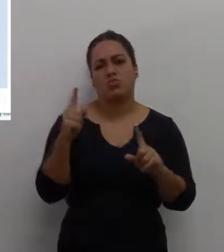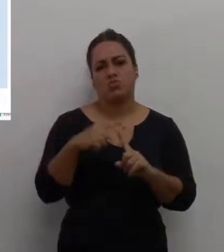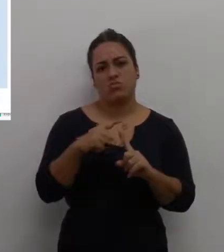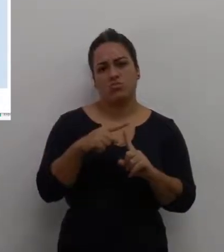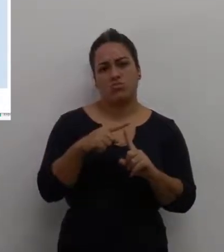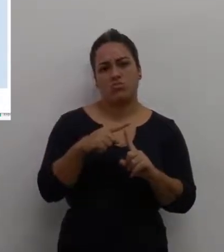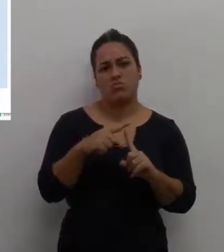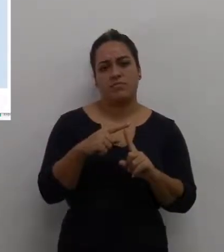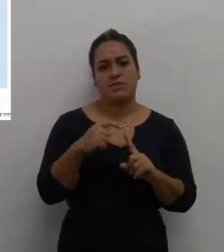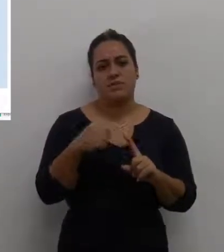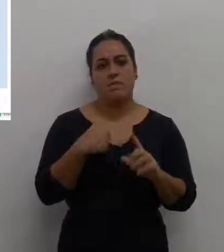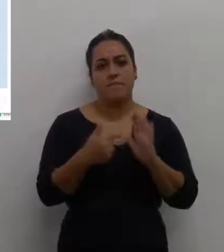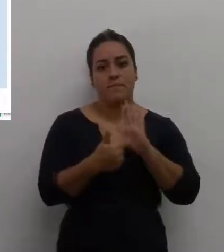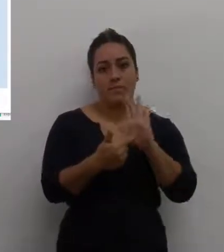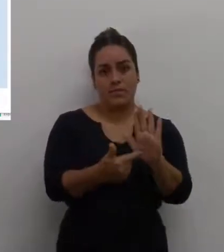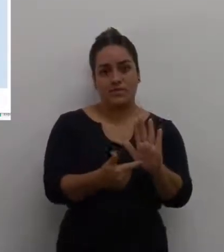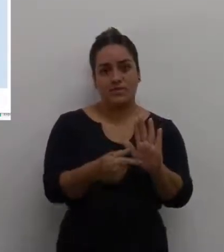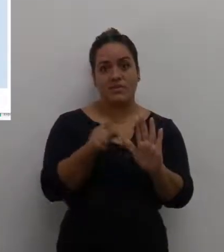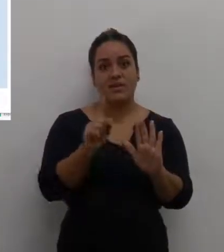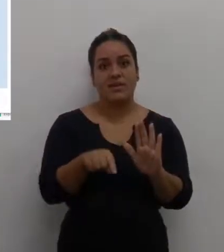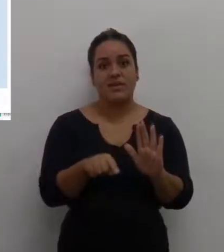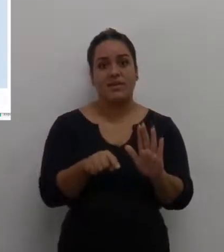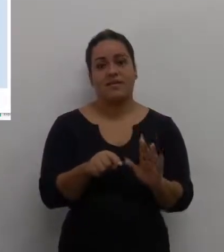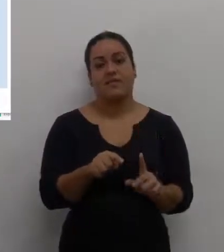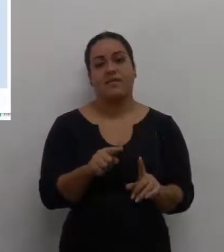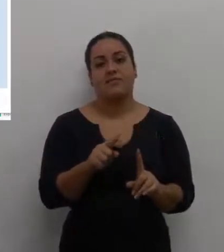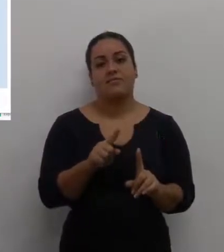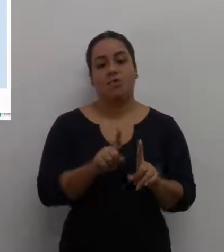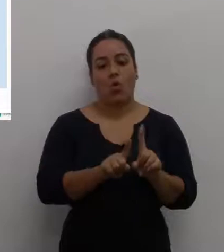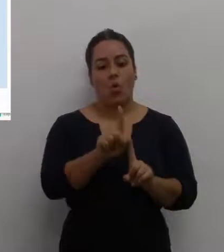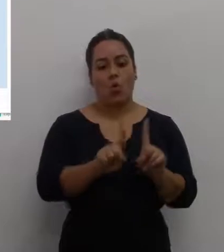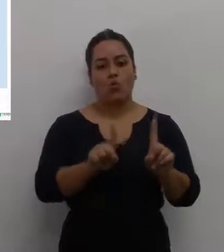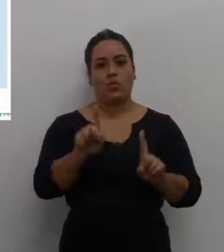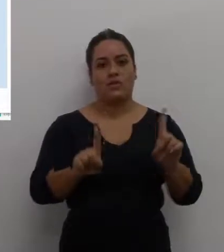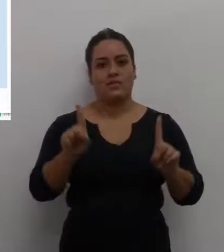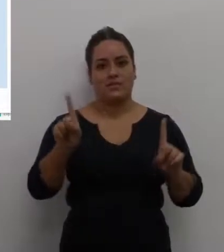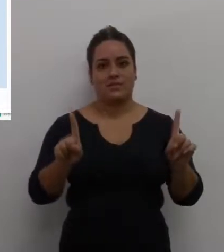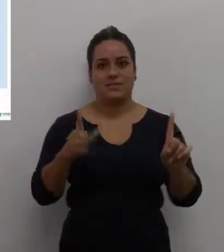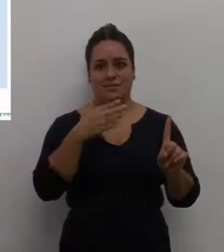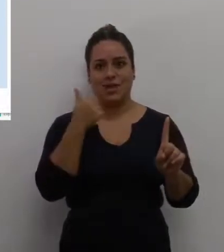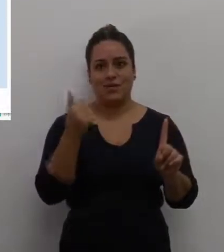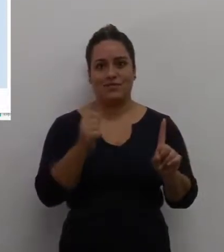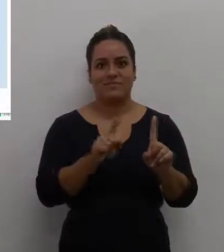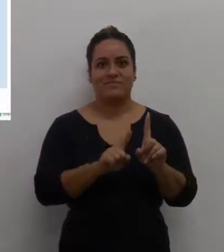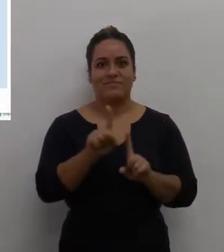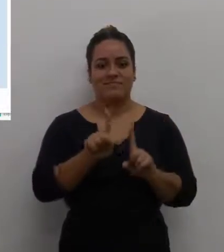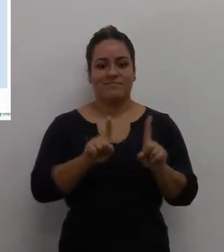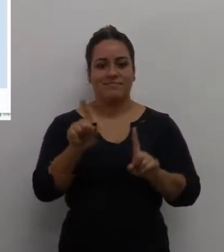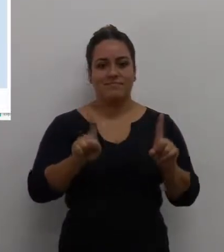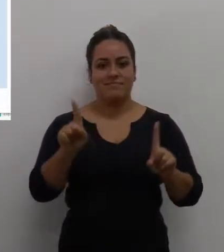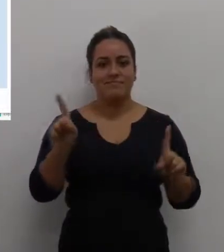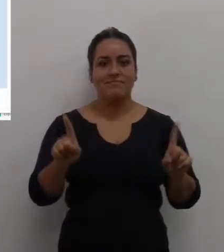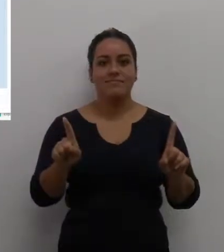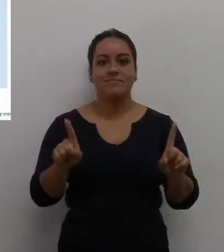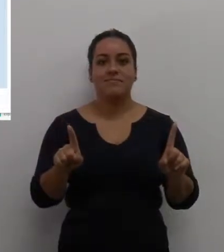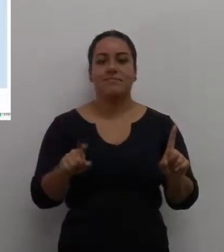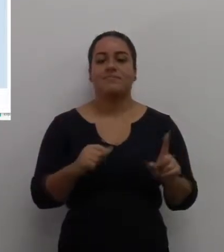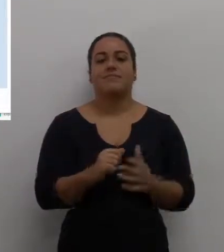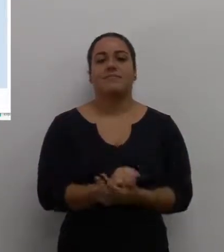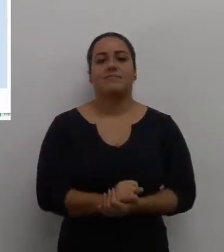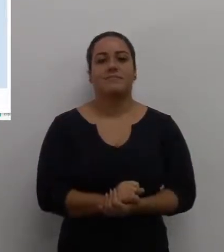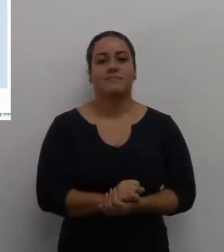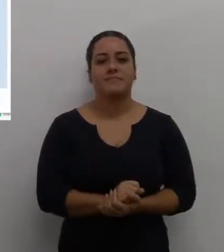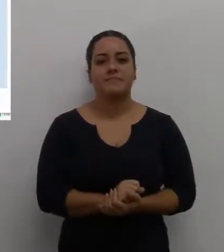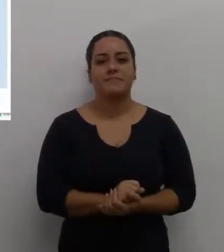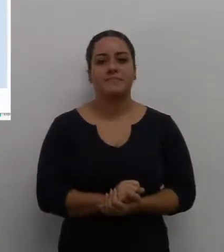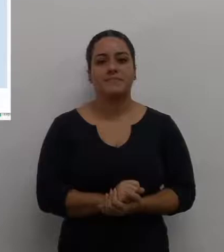de diferente. Vamos trabalhar com um gráfico do tipo de colunas, tá? Pode ser um de barras ou um de colunas.